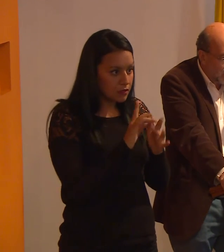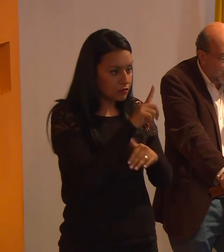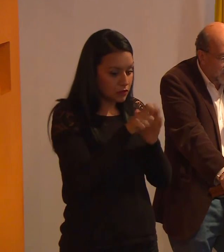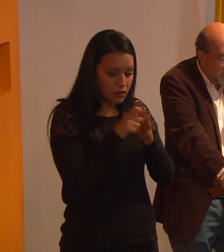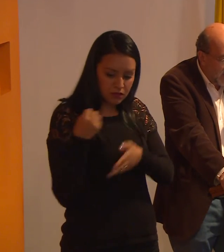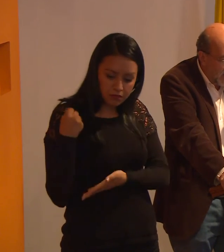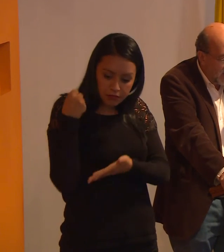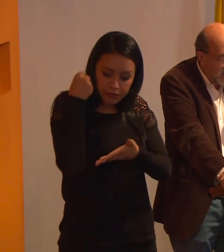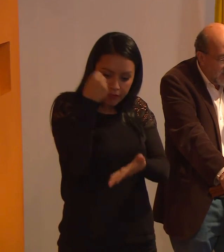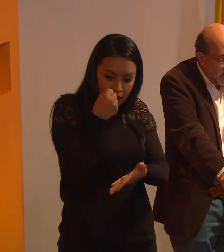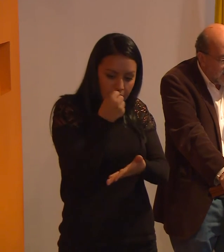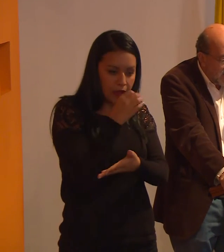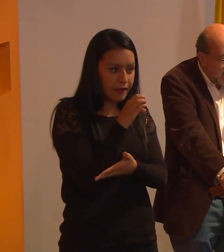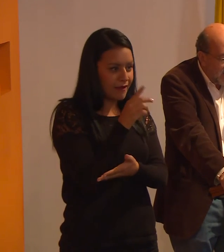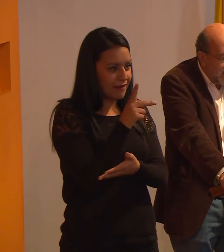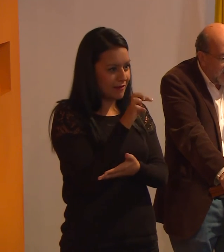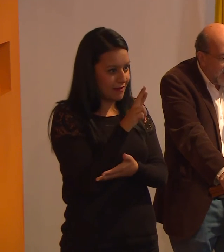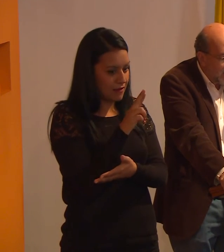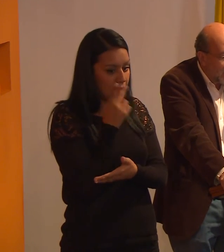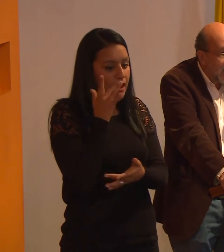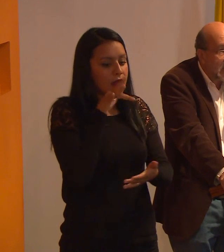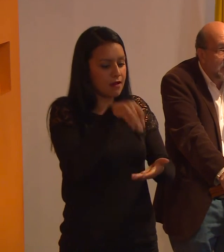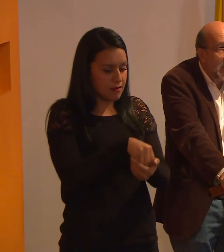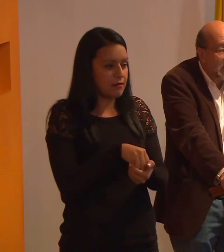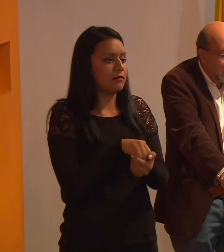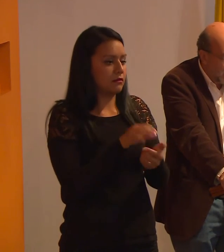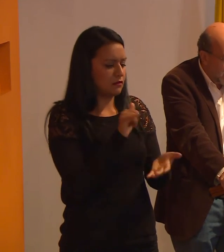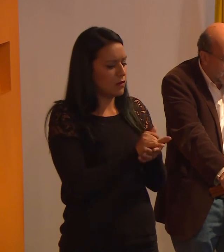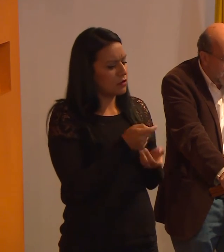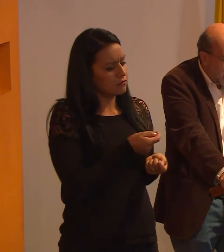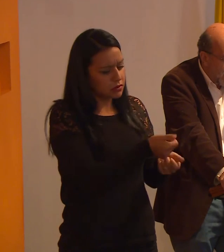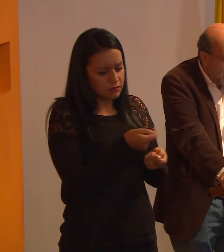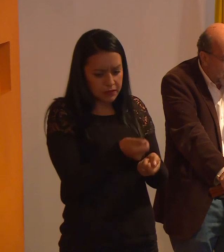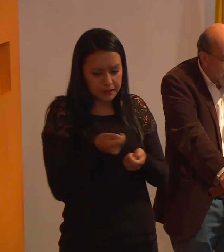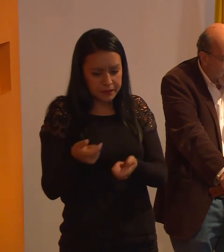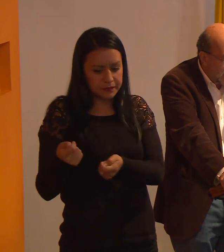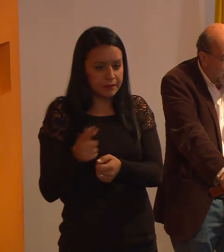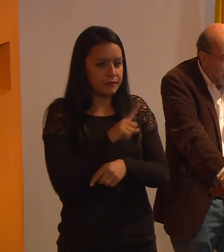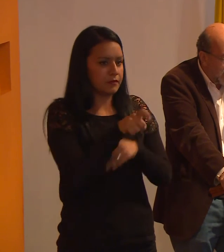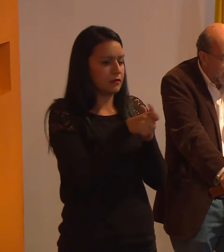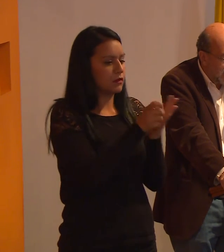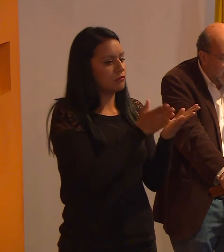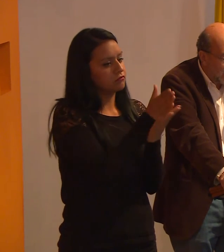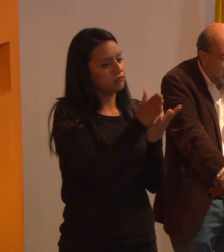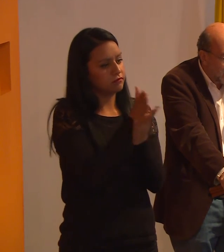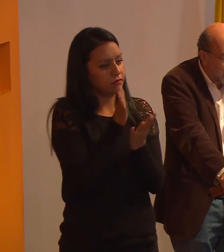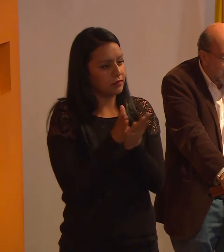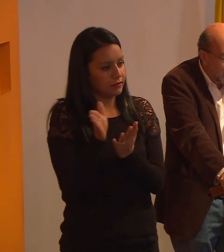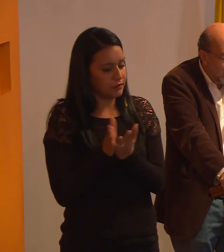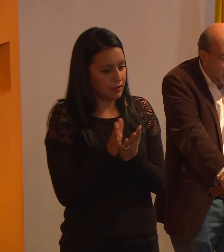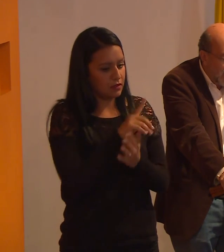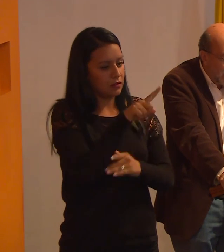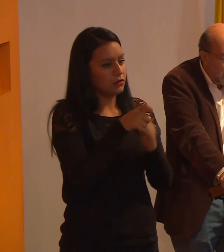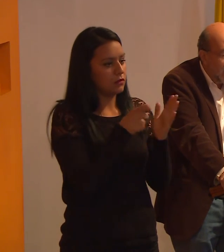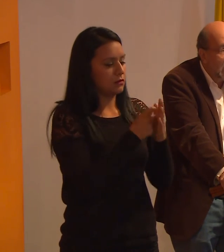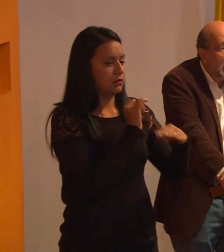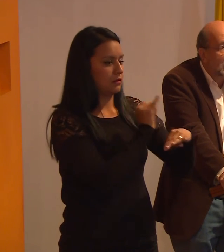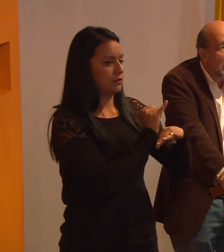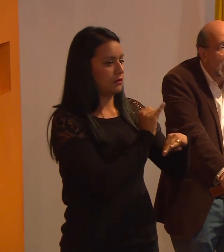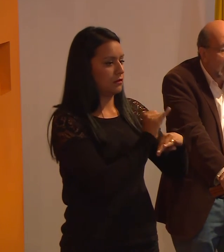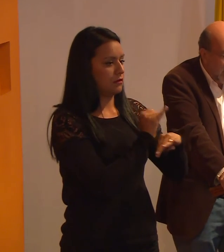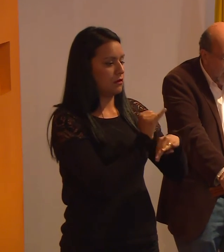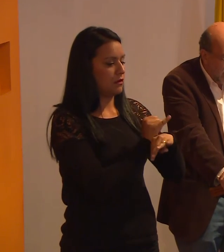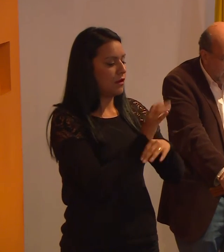los recursos CRE, determinaremos las inversiones en los ejes del Plan de Desarrollo Institucional